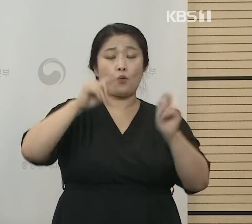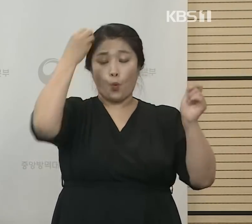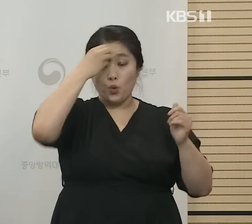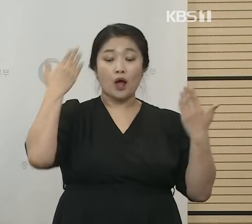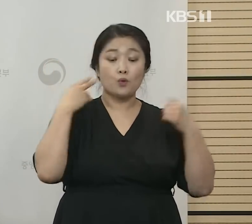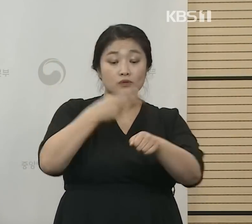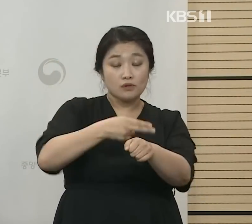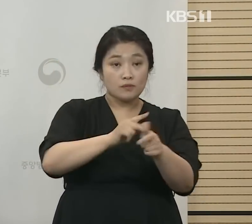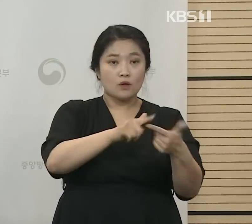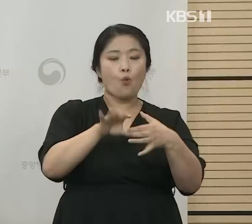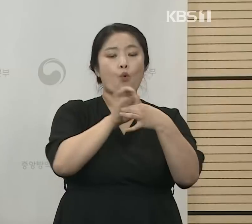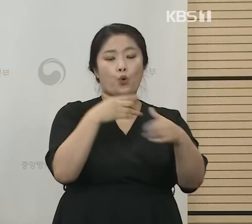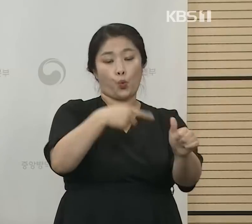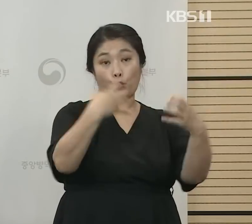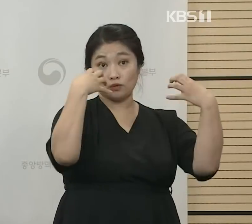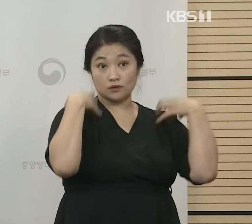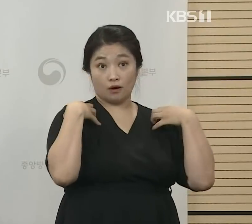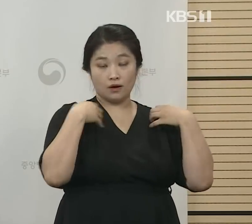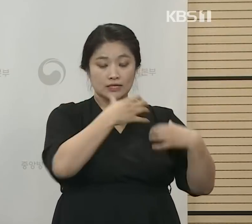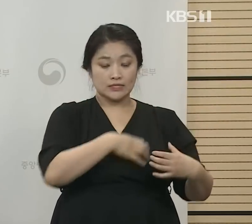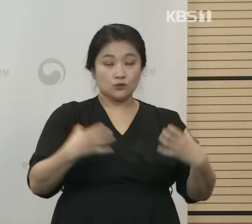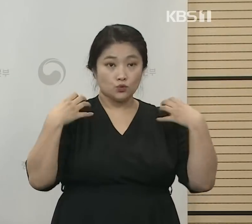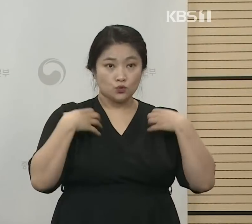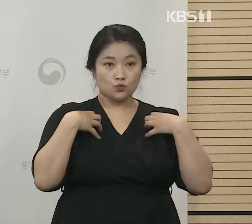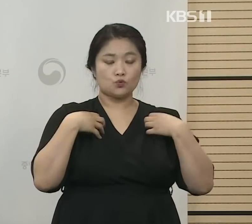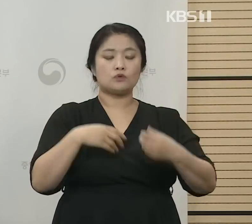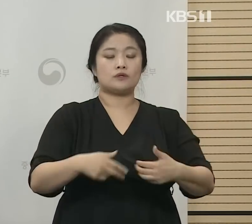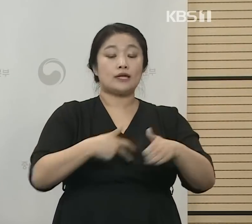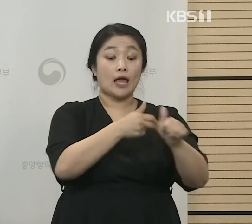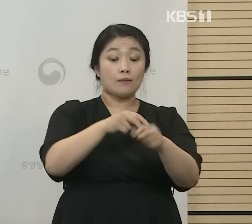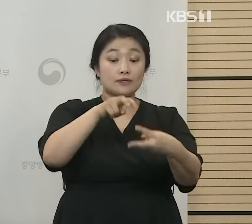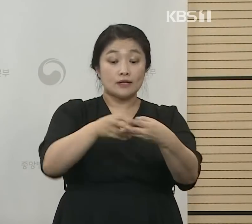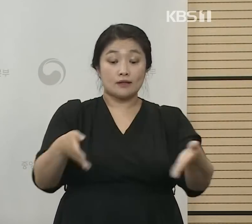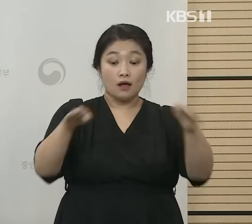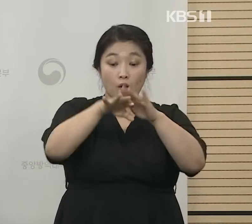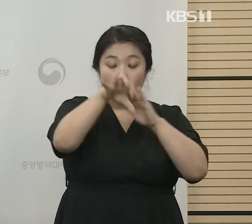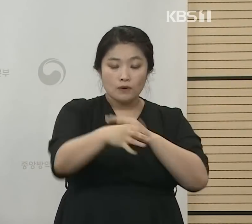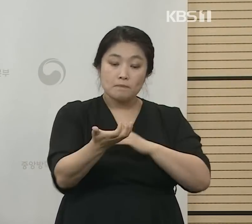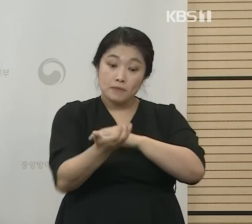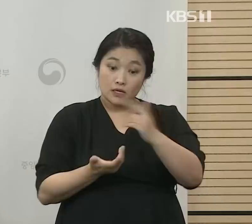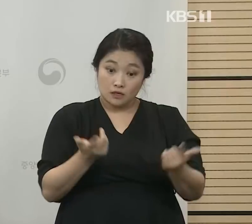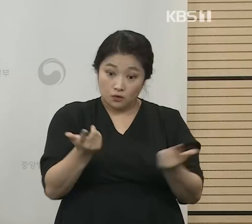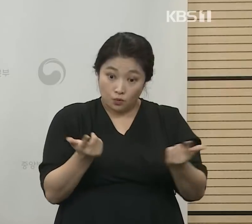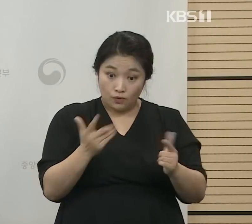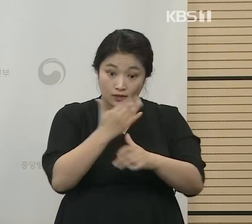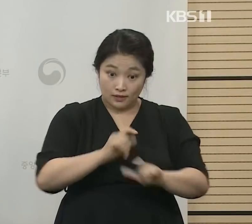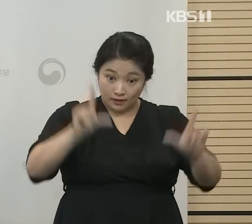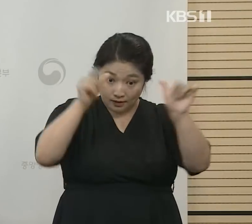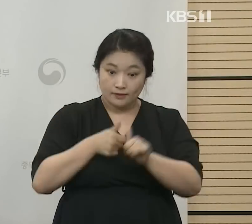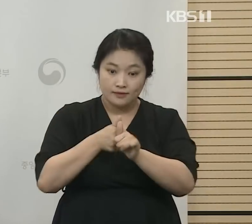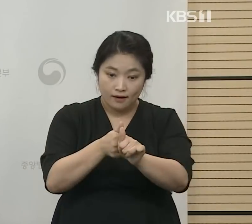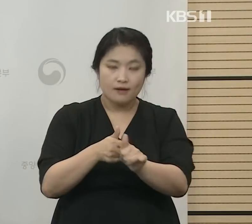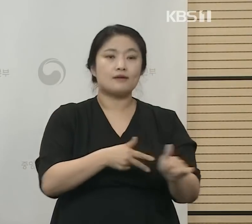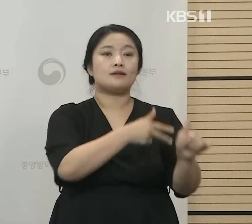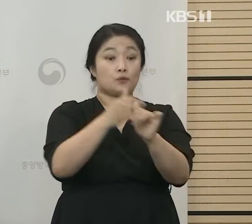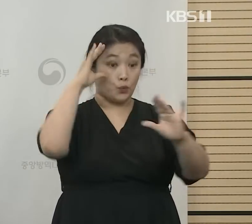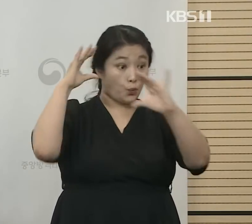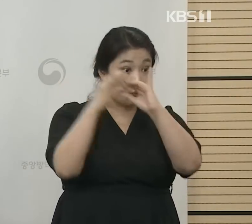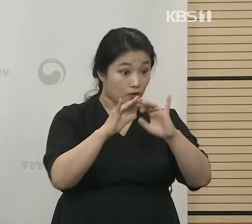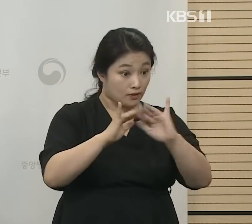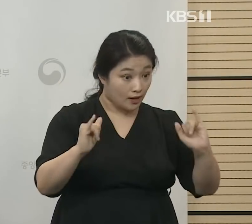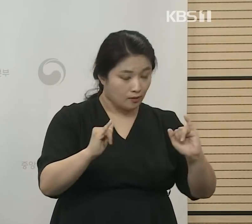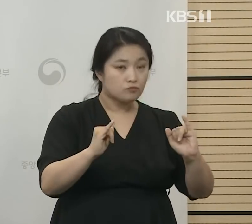교직원은 관할 교육청과 시군구 예방접종센터 간에 사전 조율된 일정에 따라 예방접종 동의자에